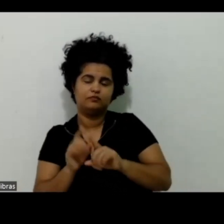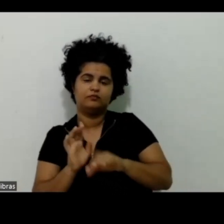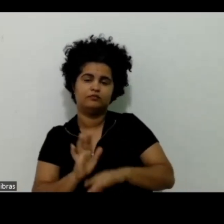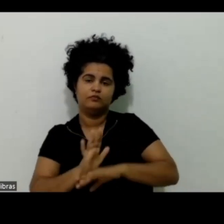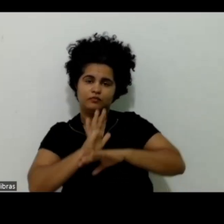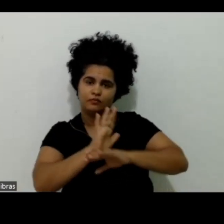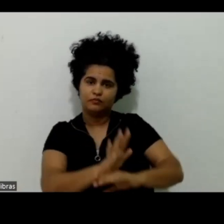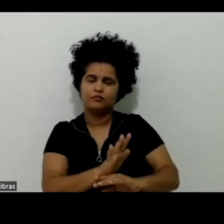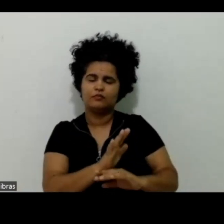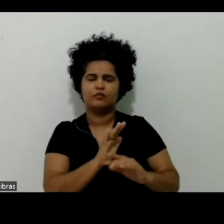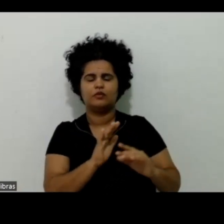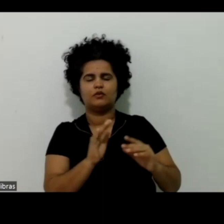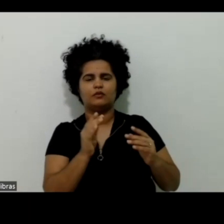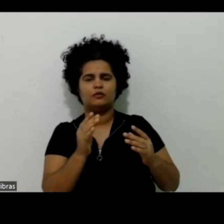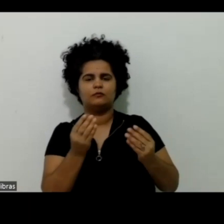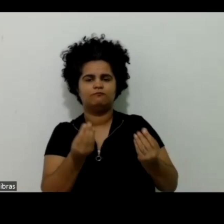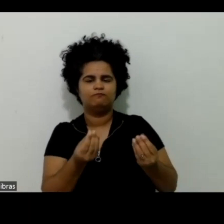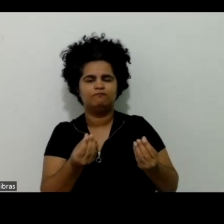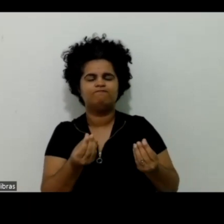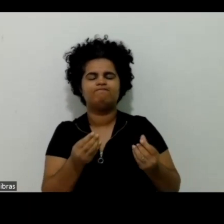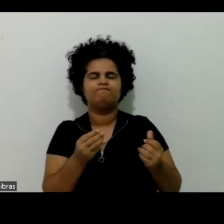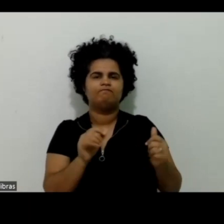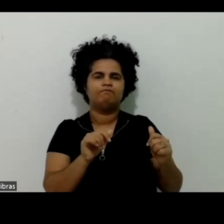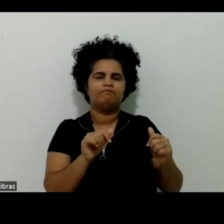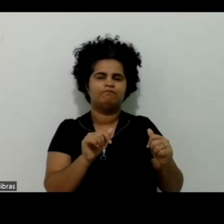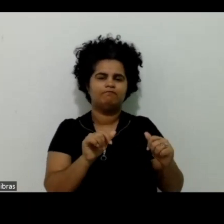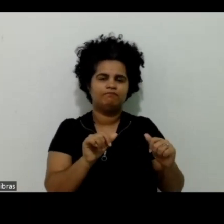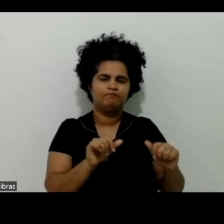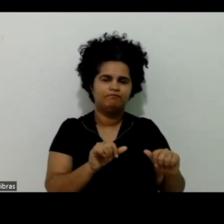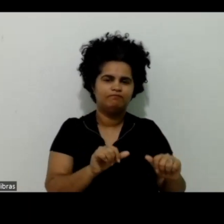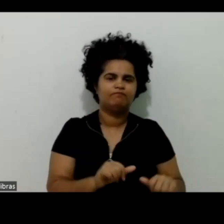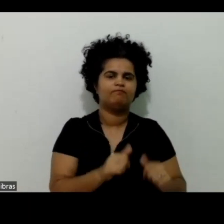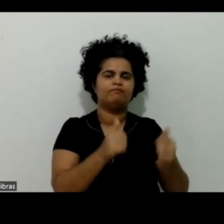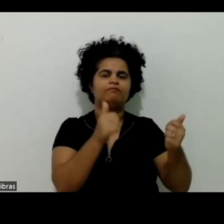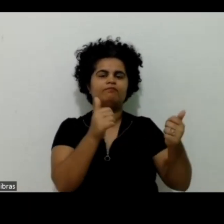para maturar, né, enfim, de fato botar essa